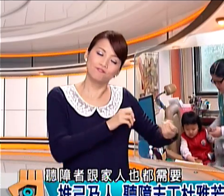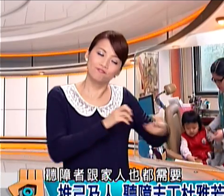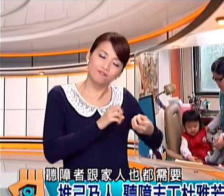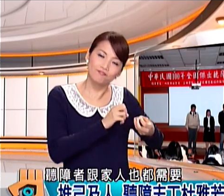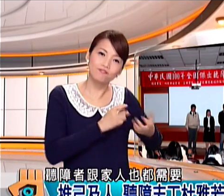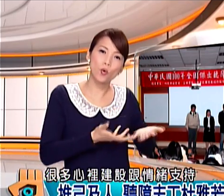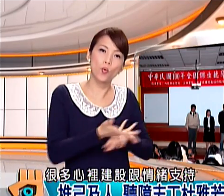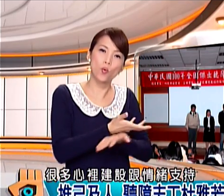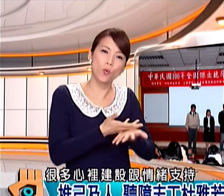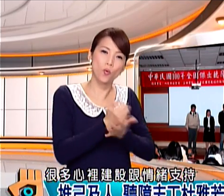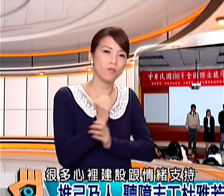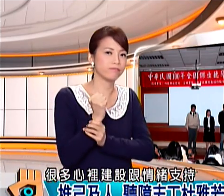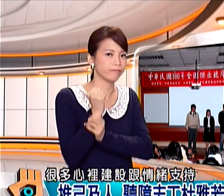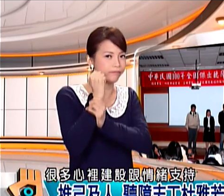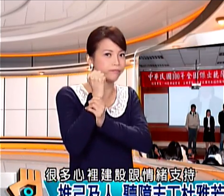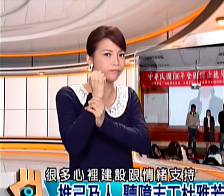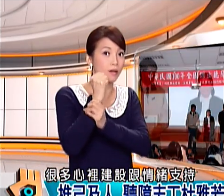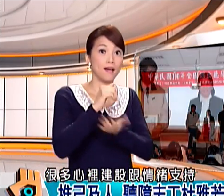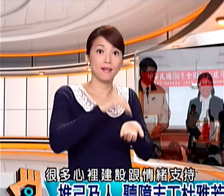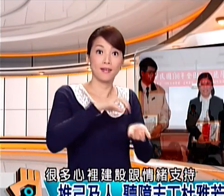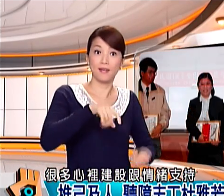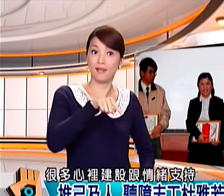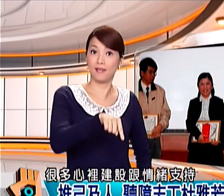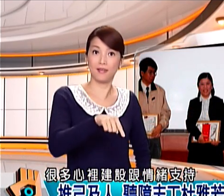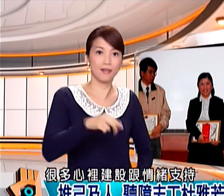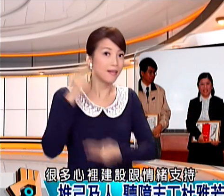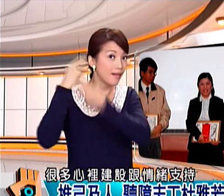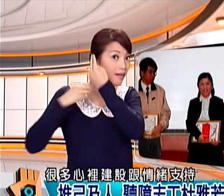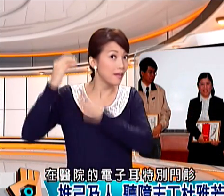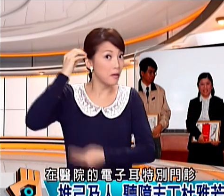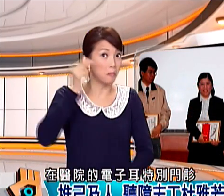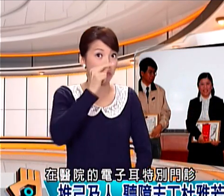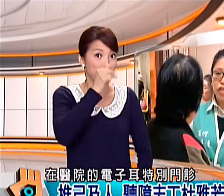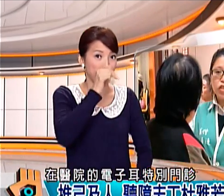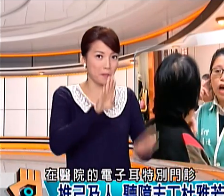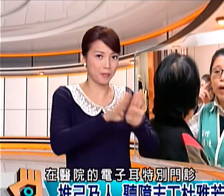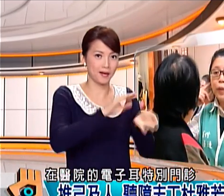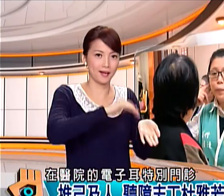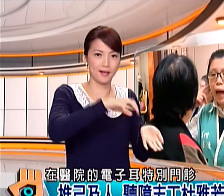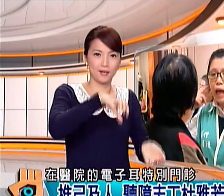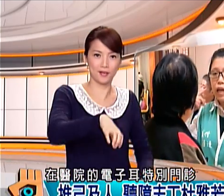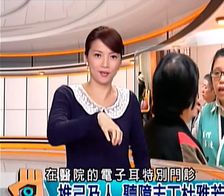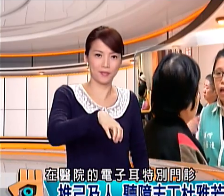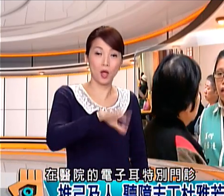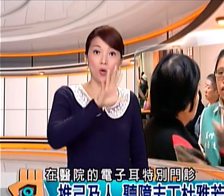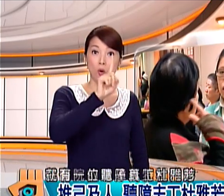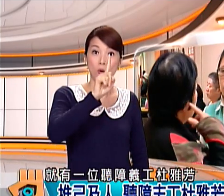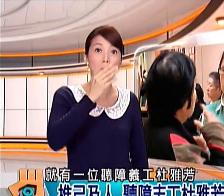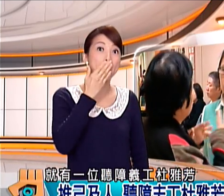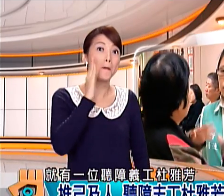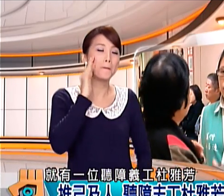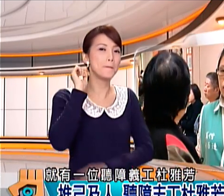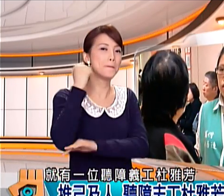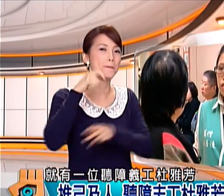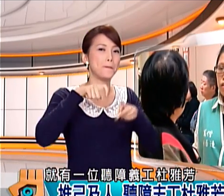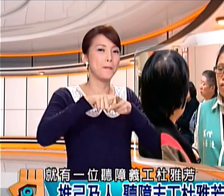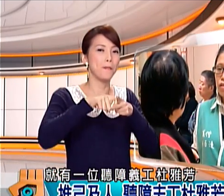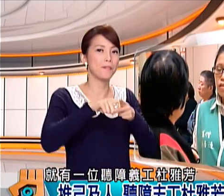需要很多心理建设跟情绪支持。在医院的电子耳特别门诊，就有一位听障义